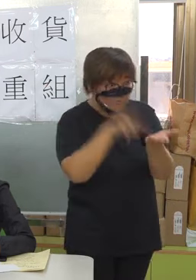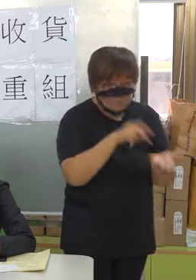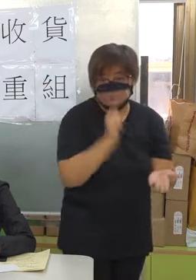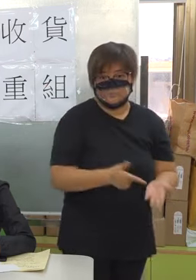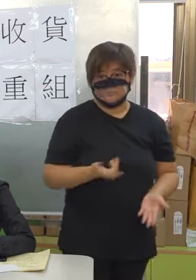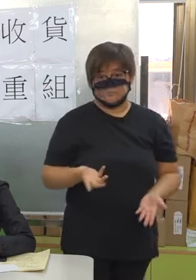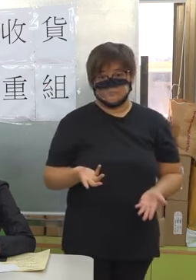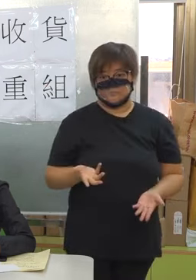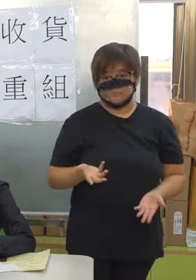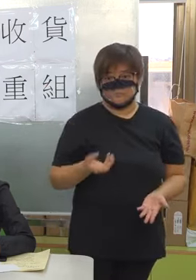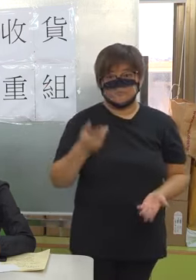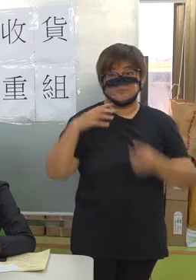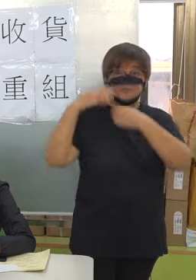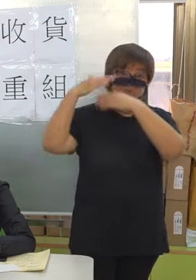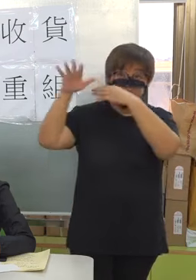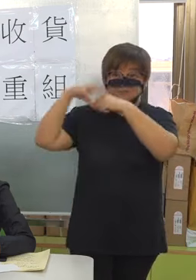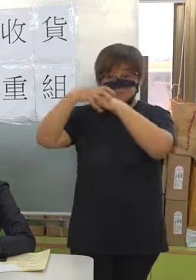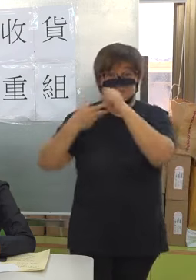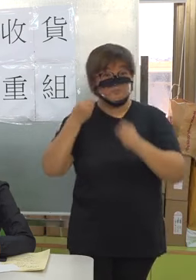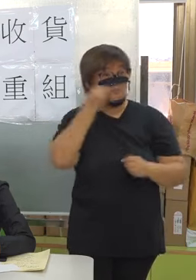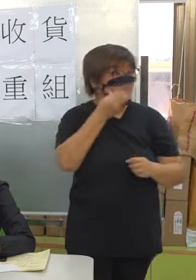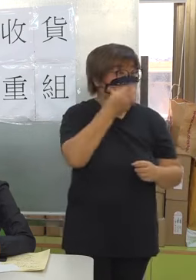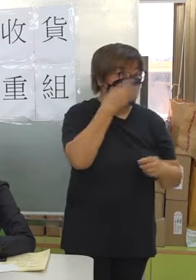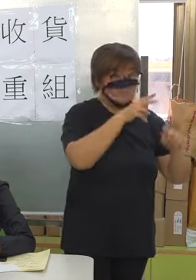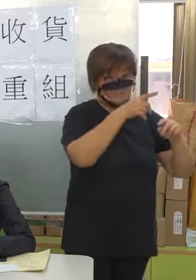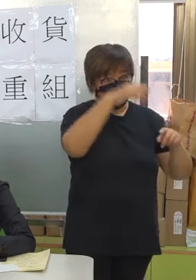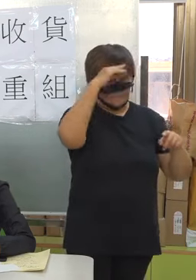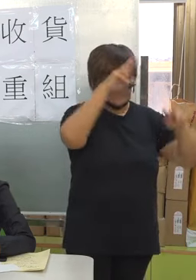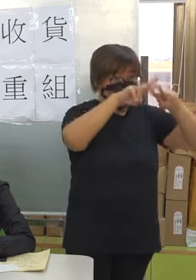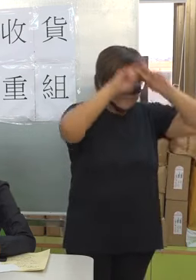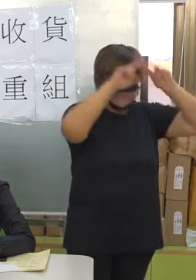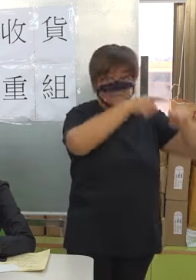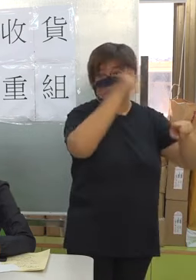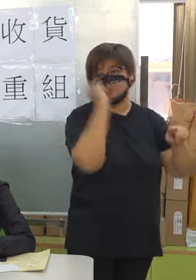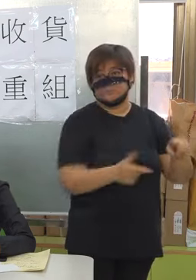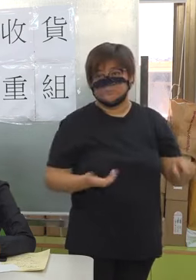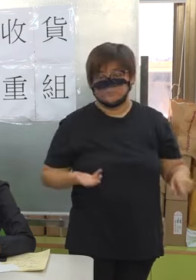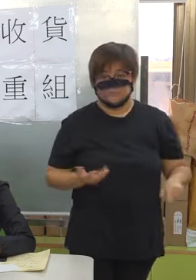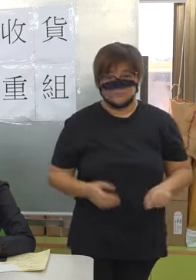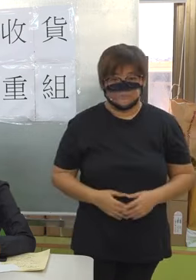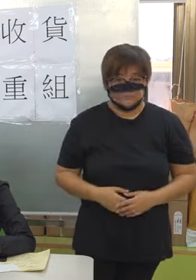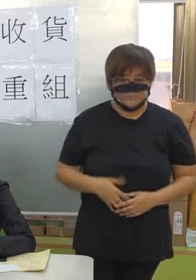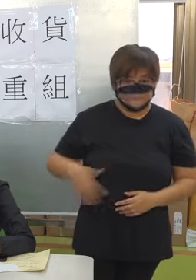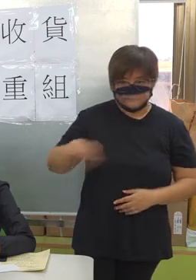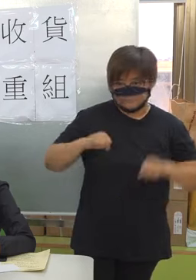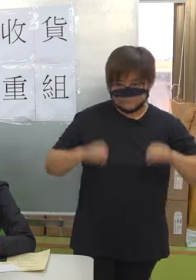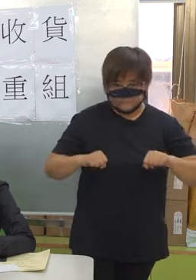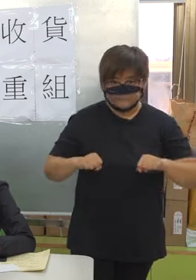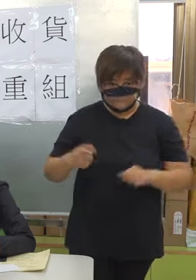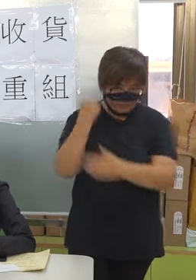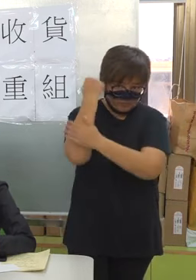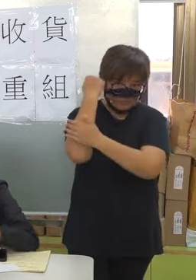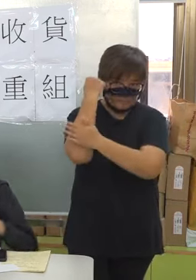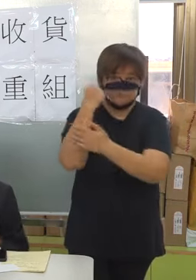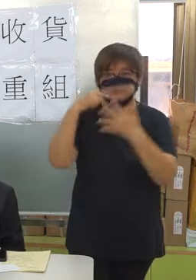政權，人民已經準備好下一階段的抗爭，直到我們五大訴求得以落實，公義得以彰